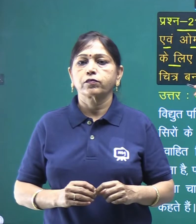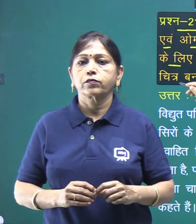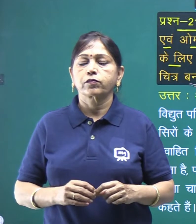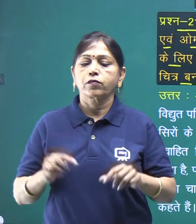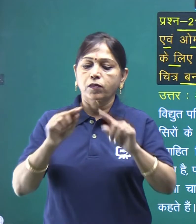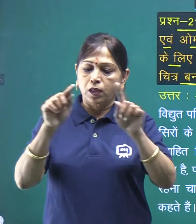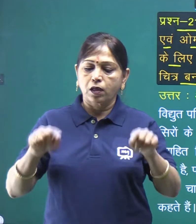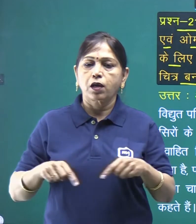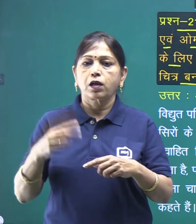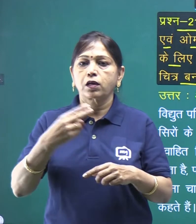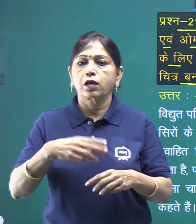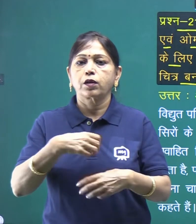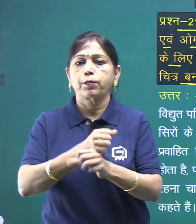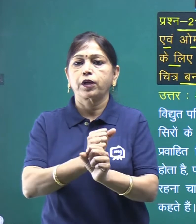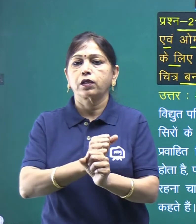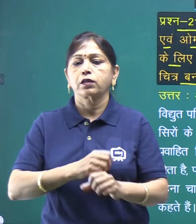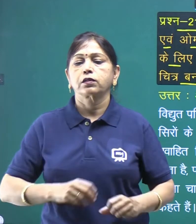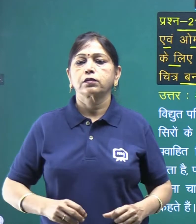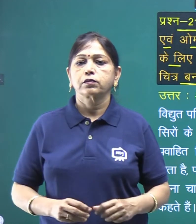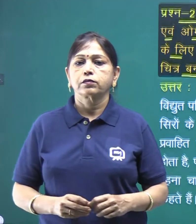आरेख चित्र बनाइए।